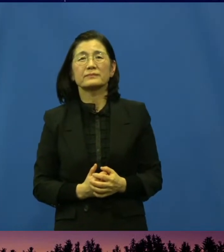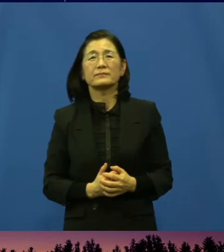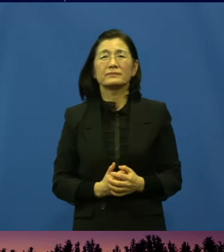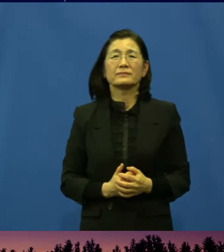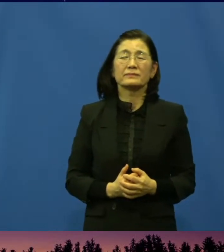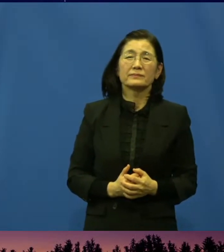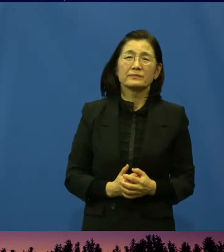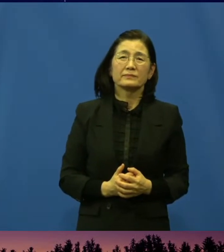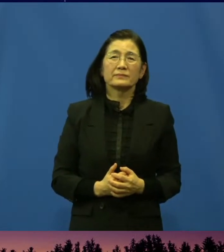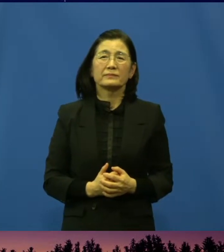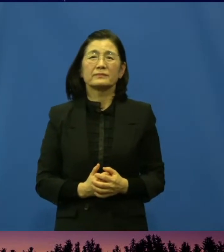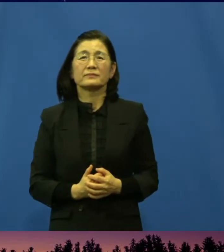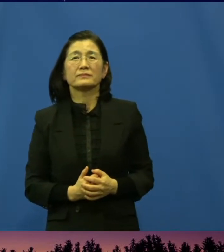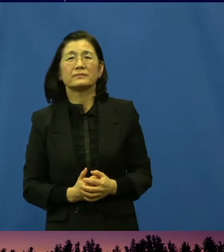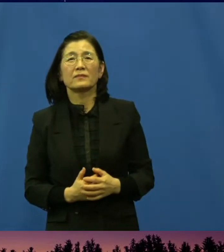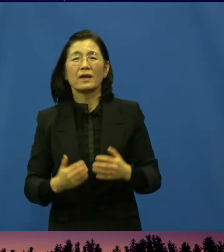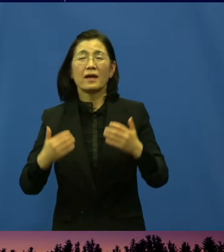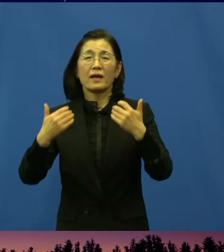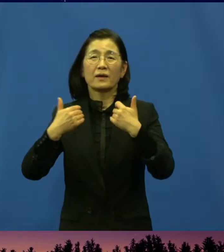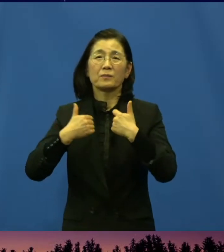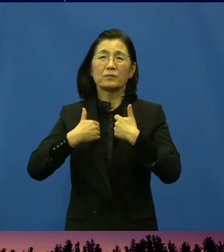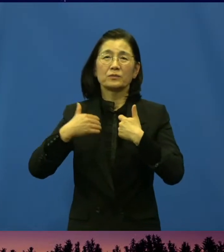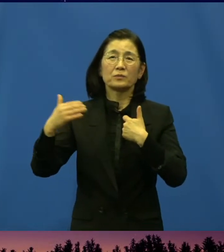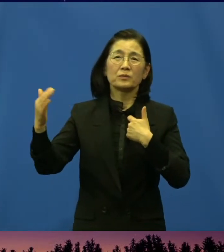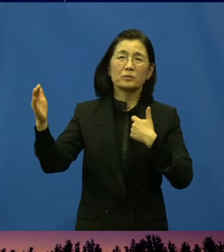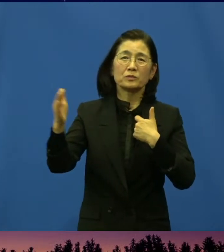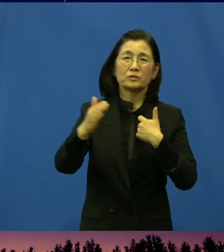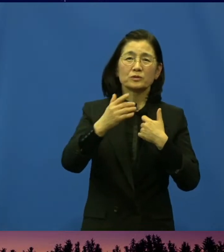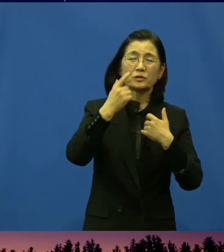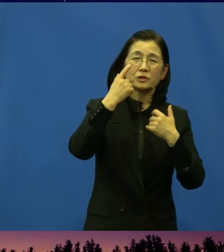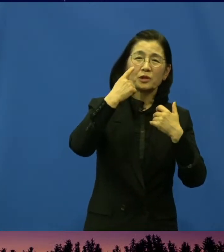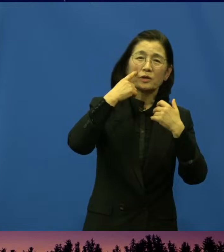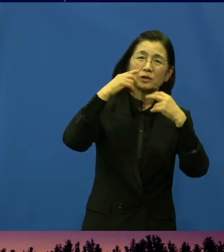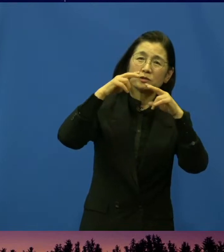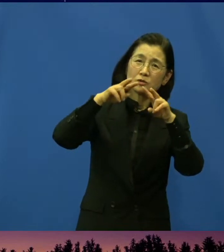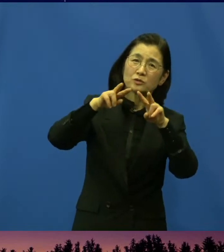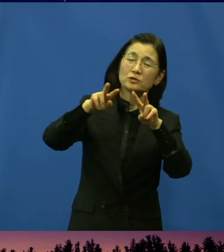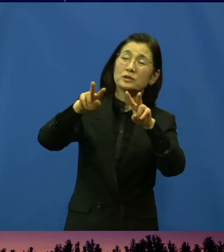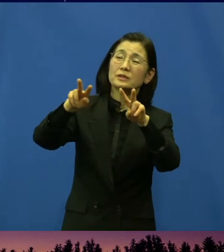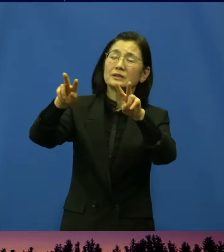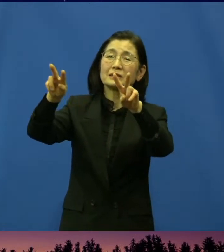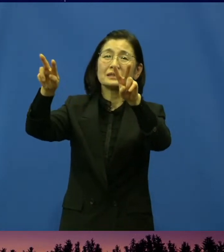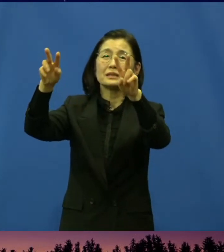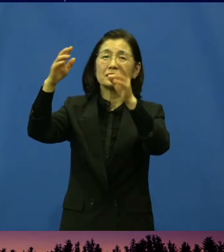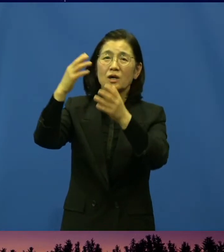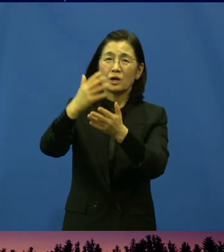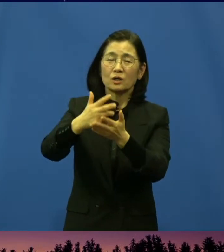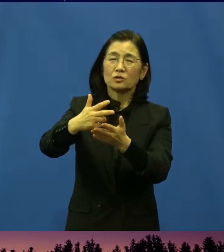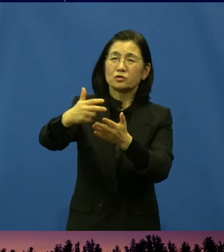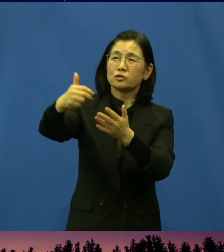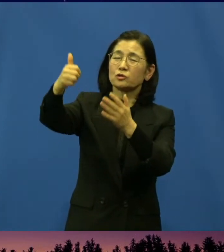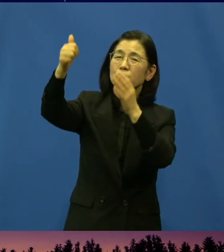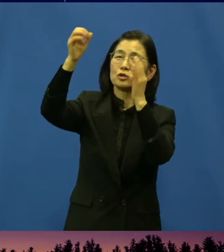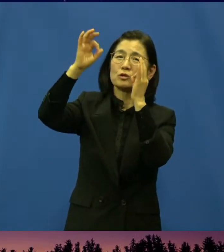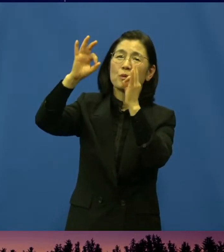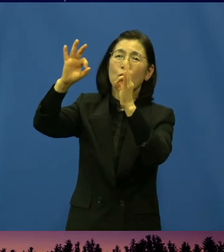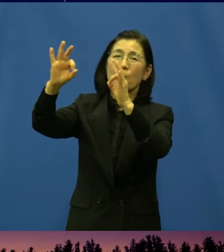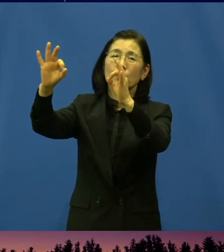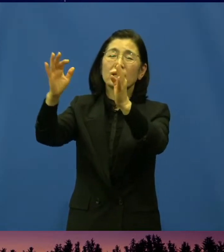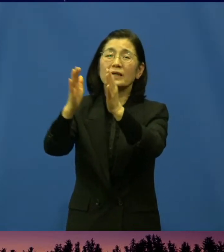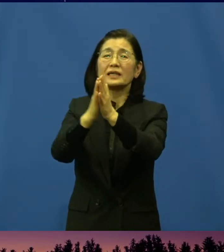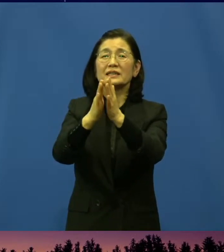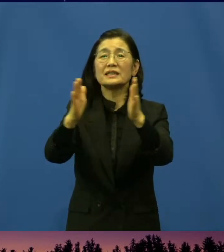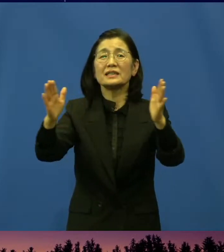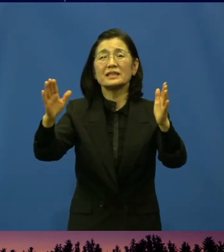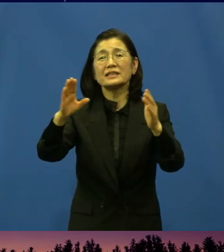내게로부터 눈을 들어 주를 보기 시작할 때, 내게로부터 눈을 들어 주를